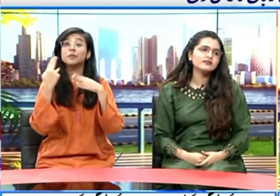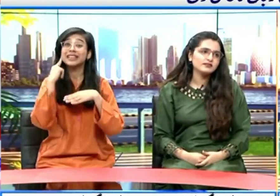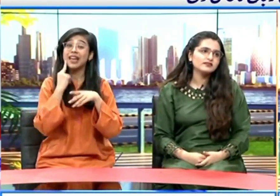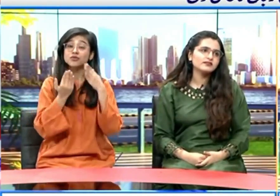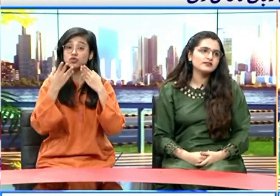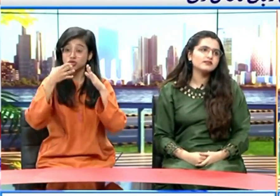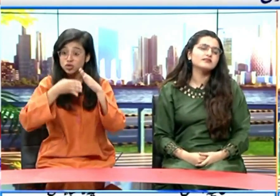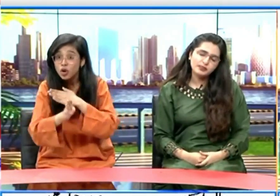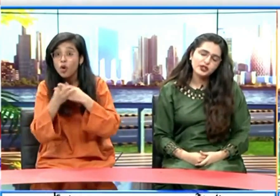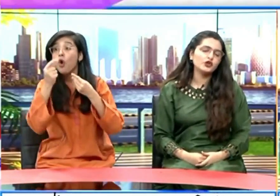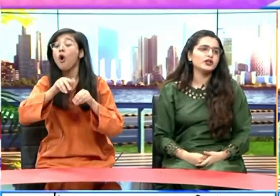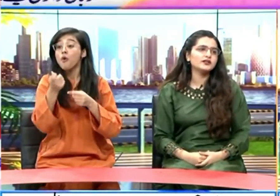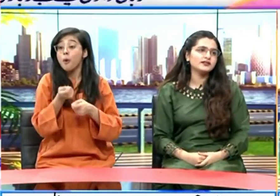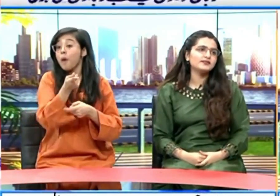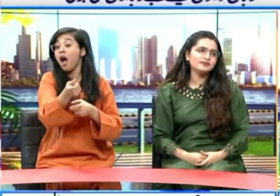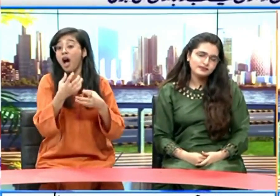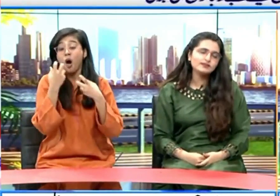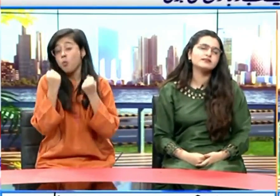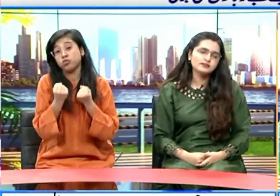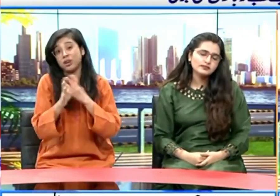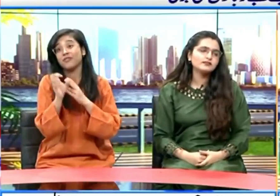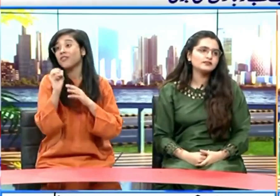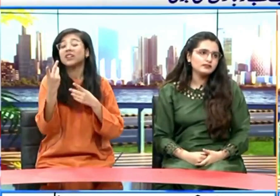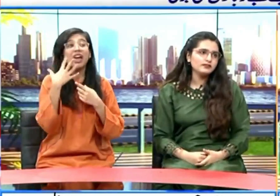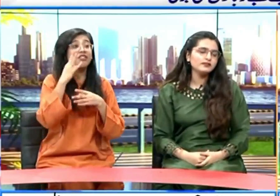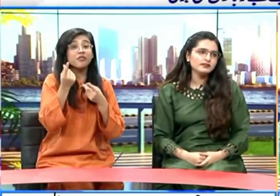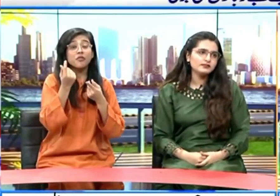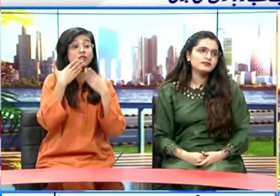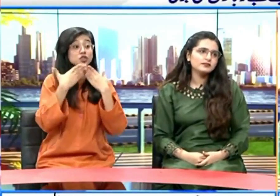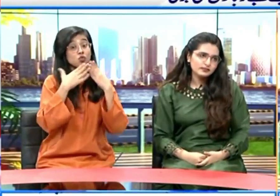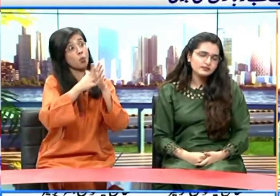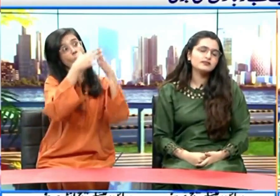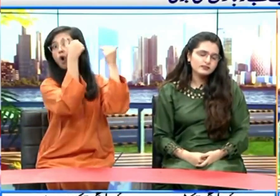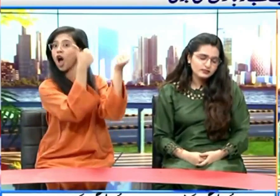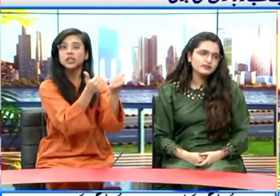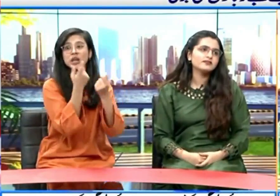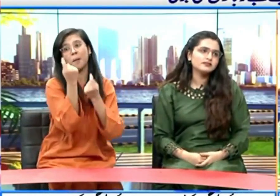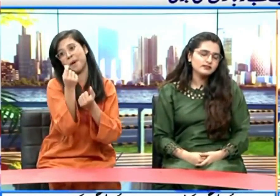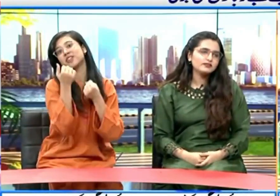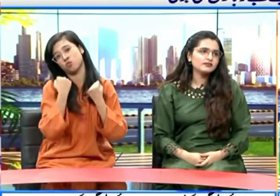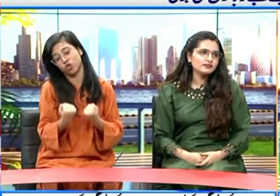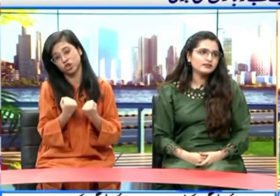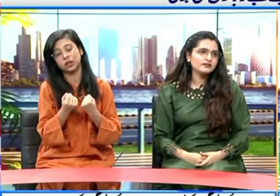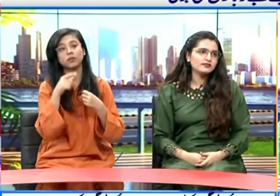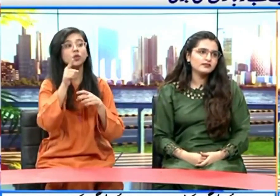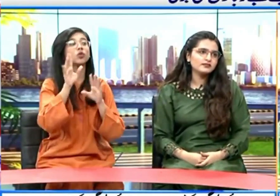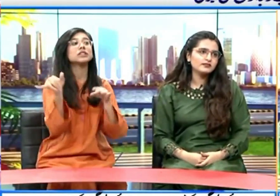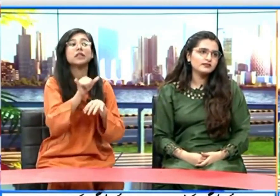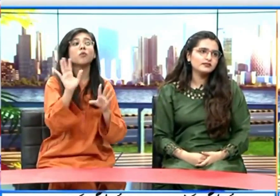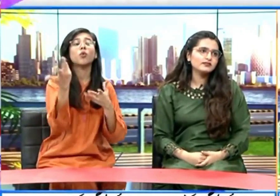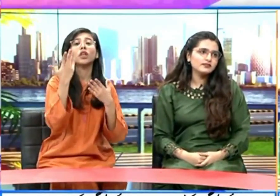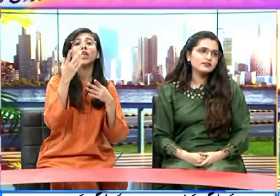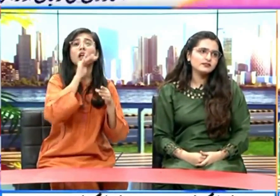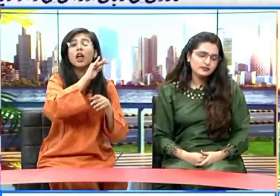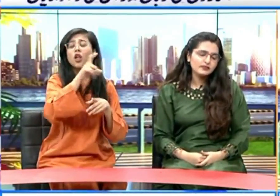وہ افورڈیبل, کیونکہ دیٹ از آلسو اے پرابلم کہ آپ ایکسپرٹس جو ہوں گے تو ان کے ظاہر کے ریکوائرمنٹس ہوں گے. تو کیا کوئی لوگ اس